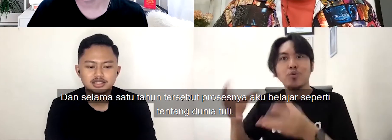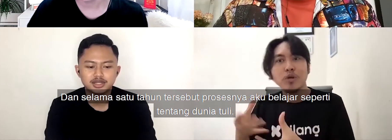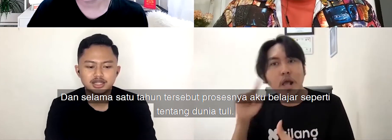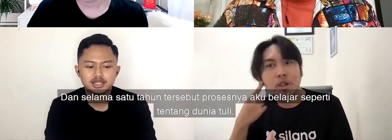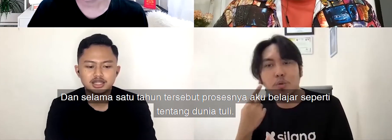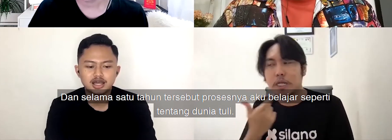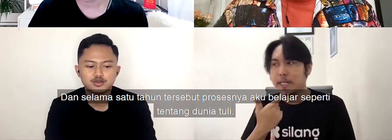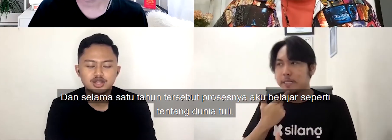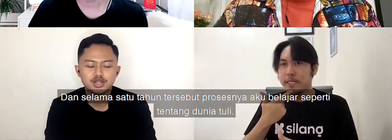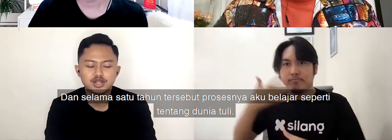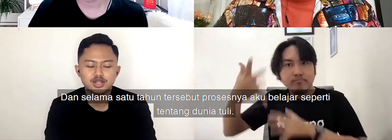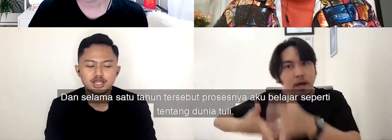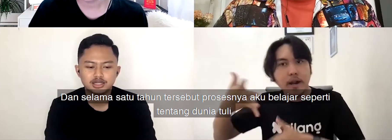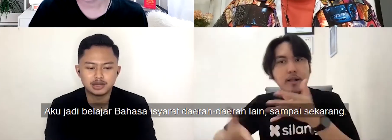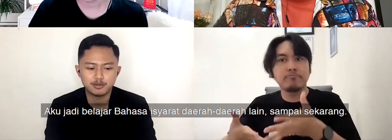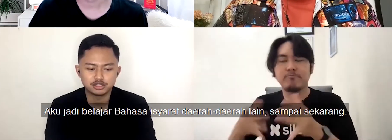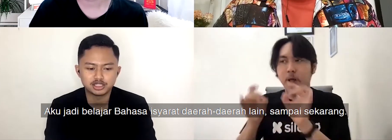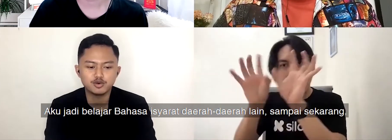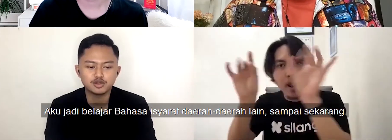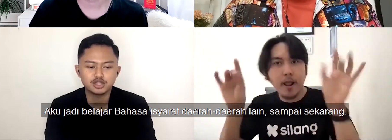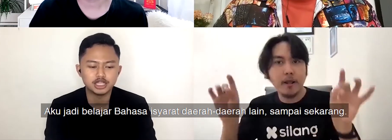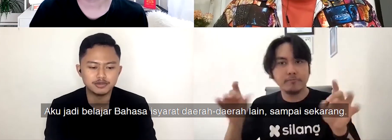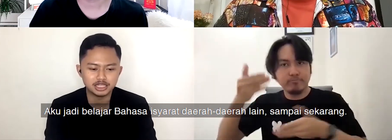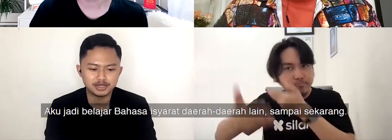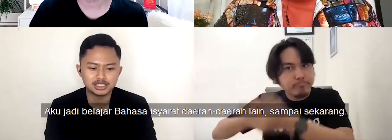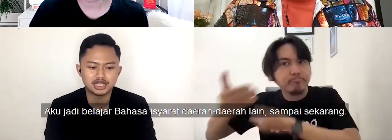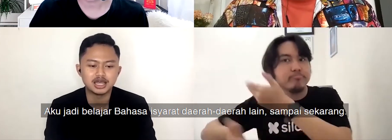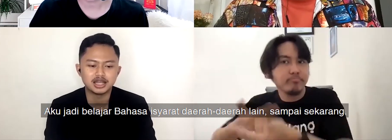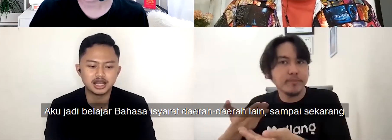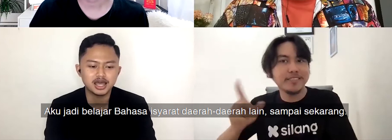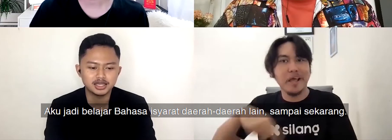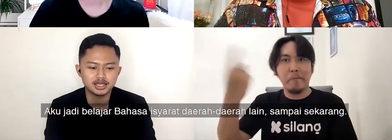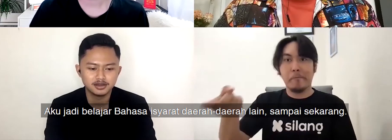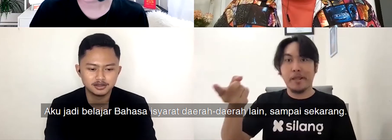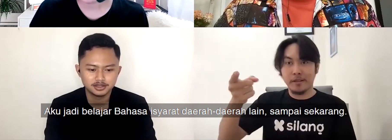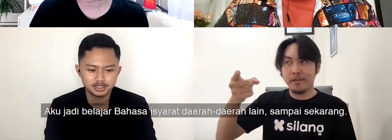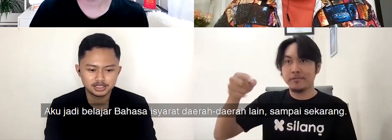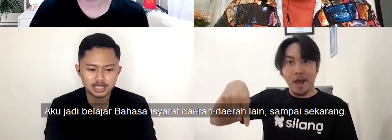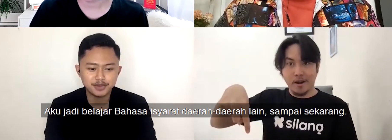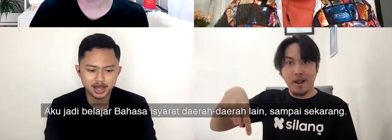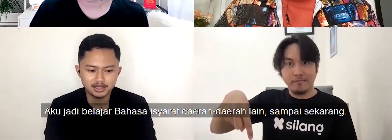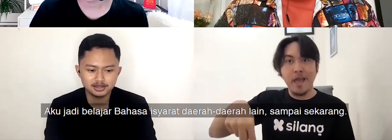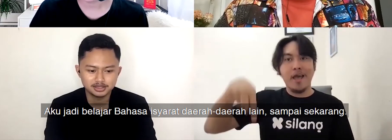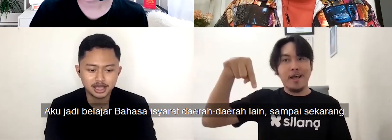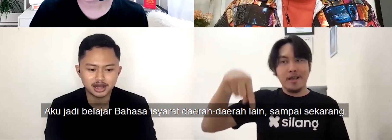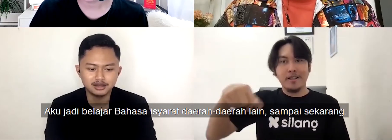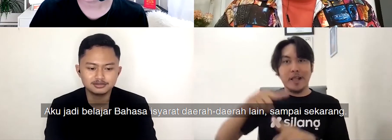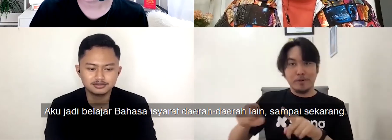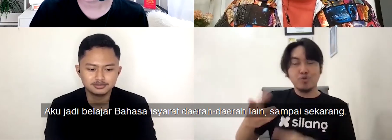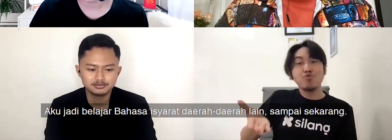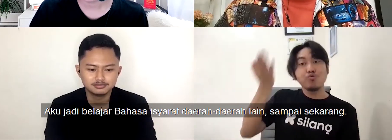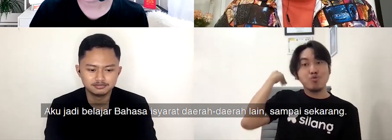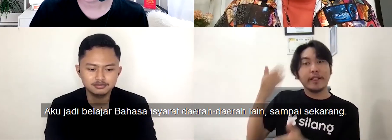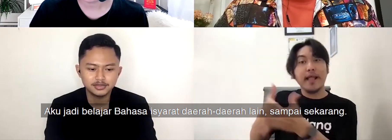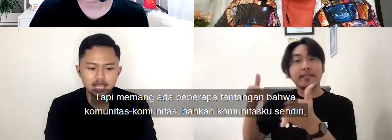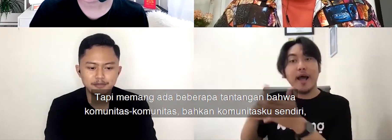belajar seperti tentang dunia tuli operasi tersebut aku menjadi belajar bahasa isyarat daerah-daerah lain sampai sekarang